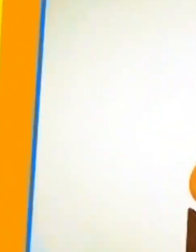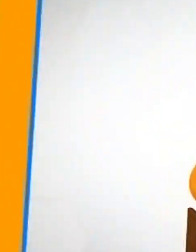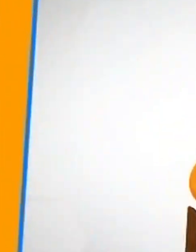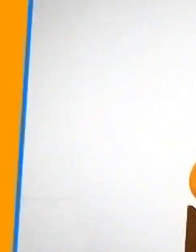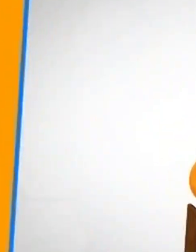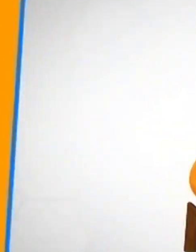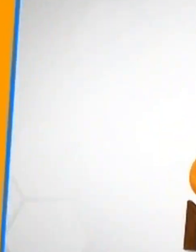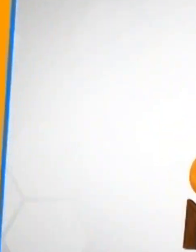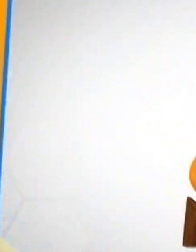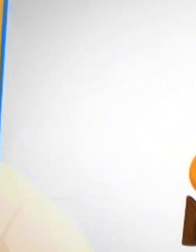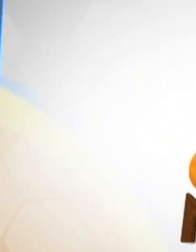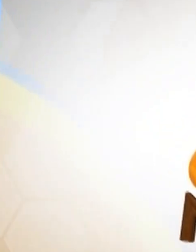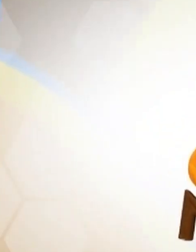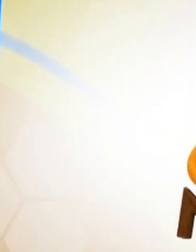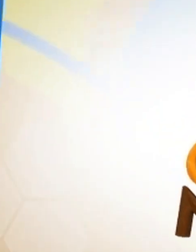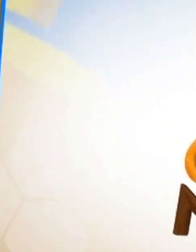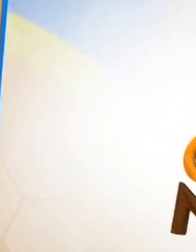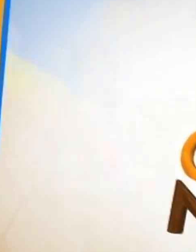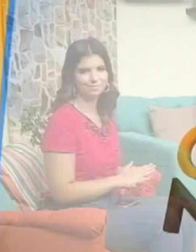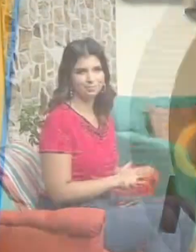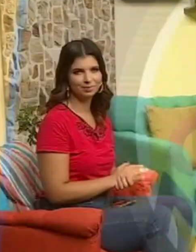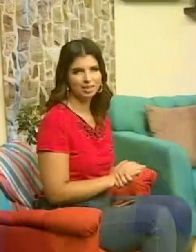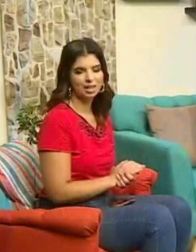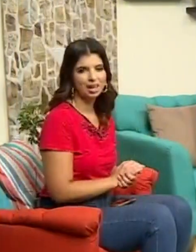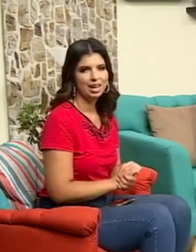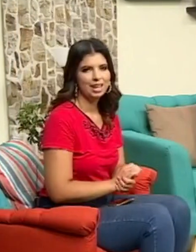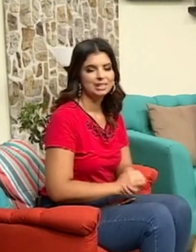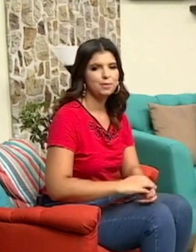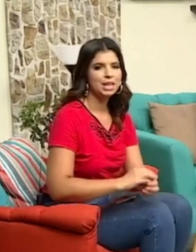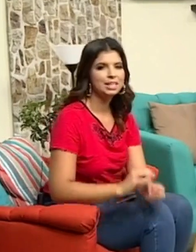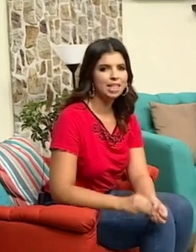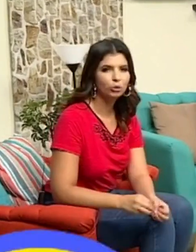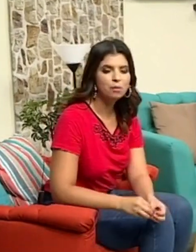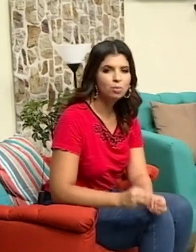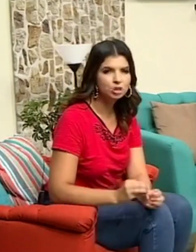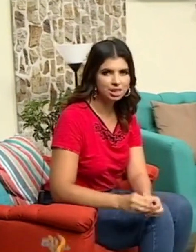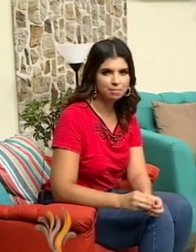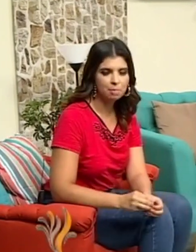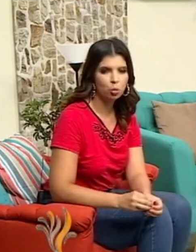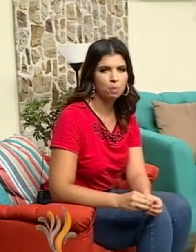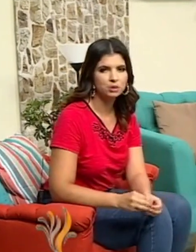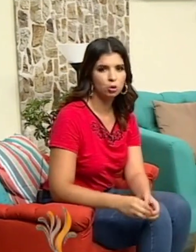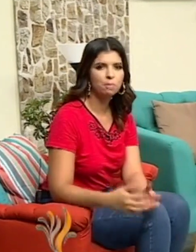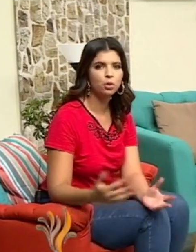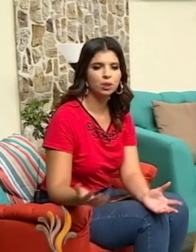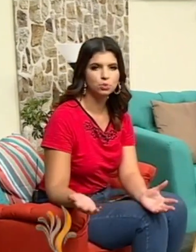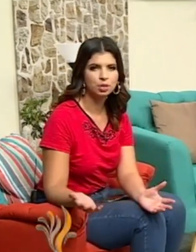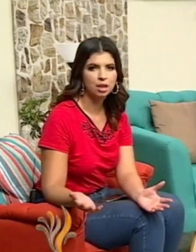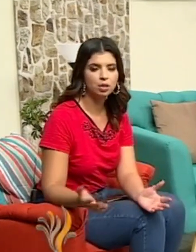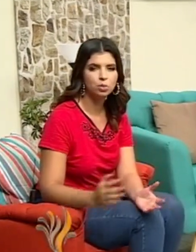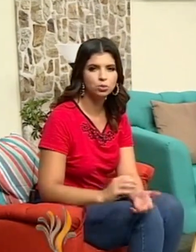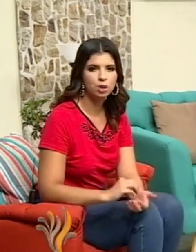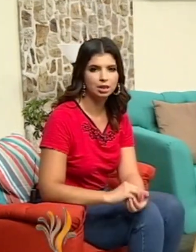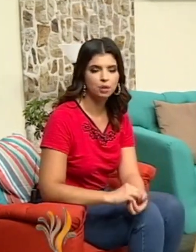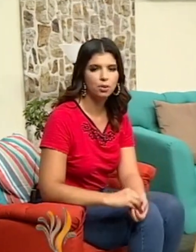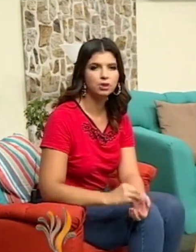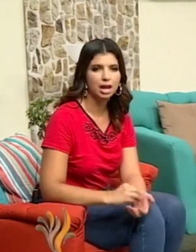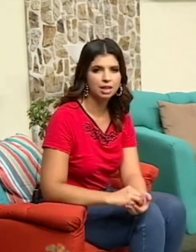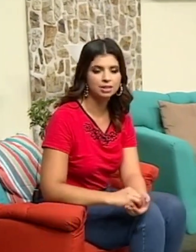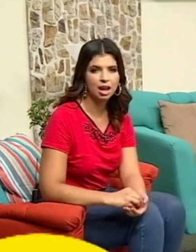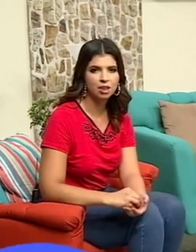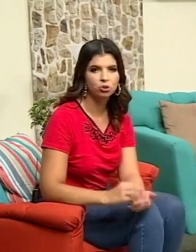culpa al hospital, yo no le echo la culpa a la morgue, porque es una locura en el hospital. Yo estoy consciente de lo que está pasando. Como el suyo hay más casos.